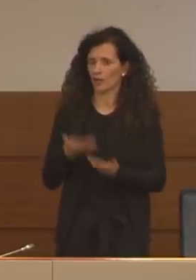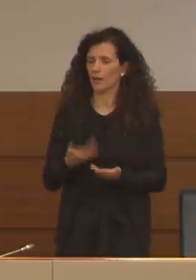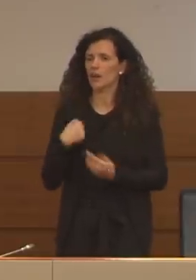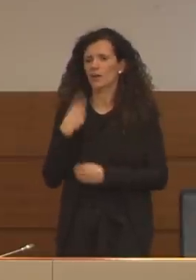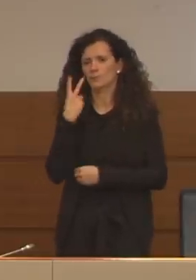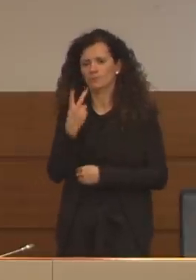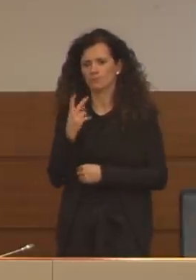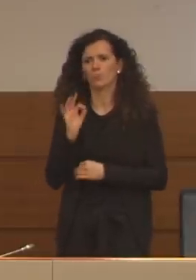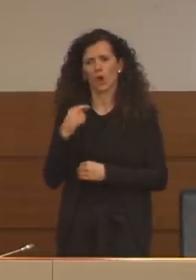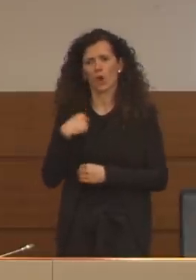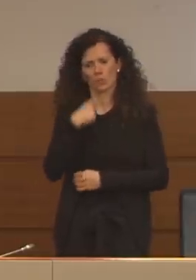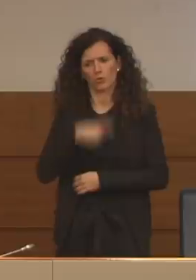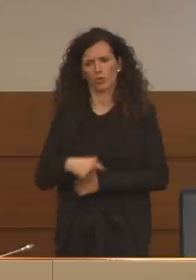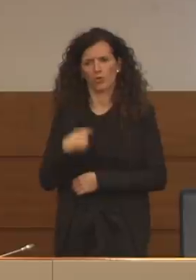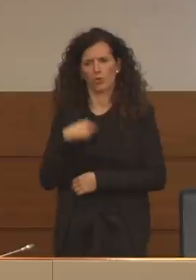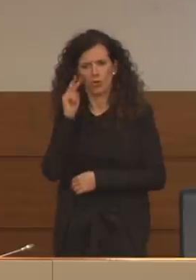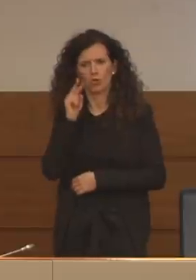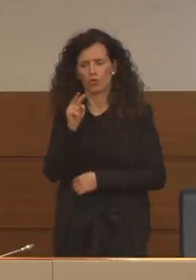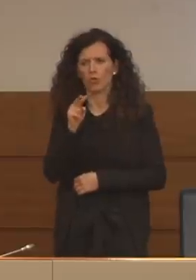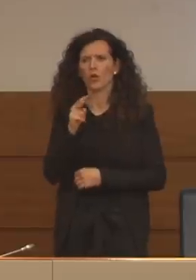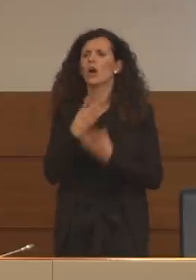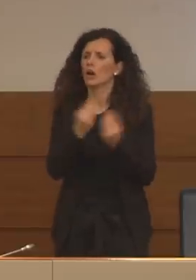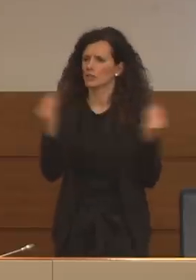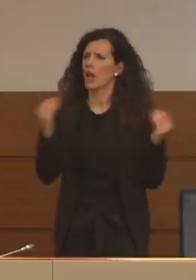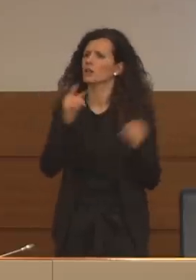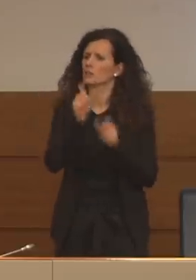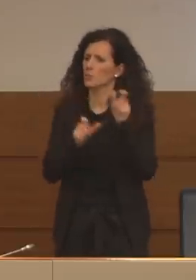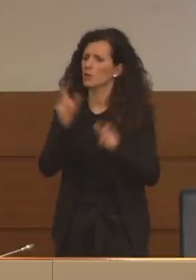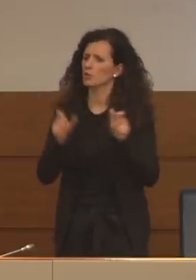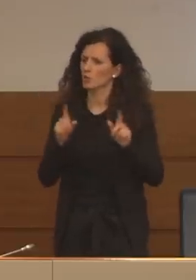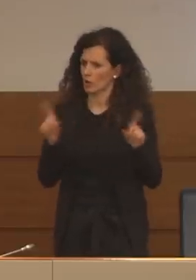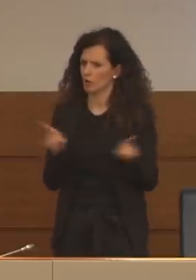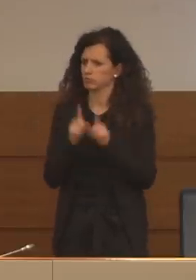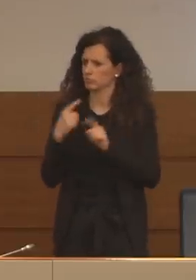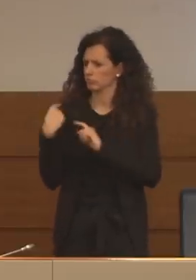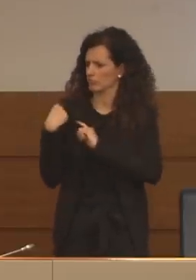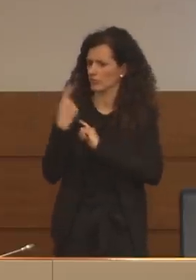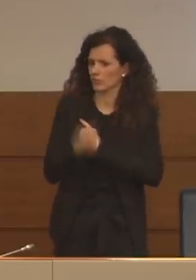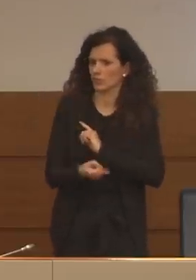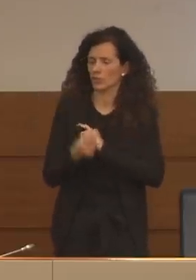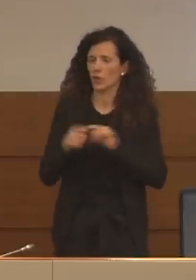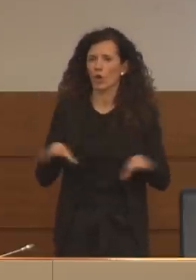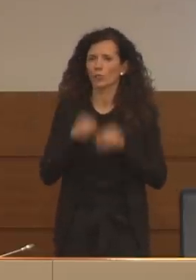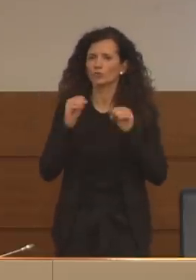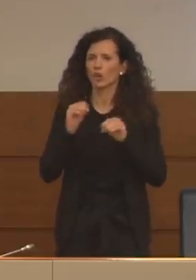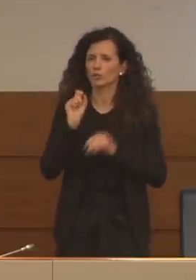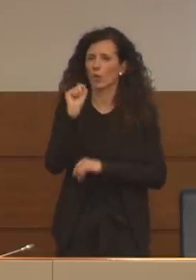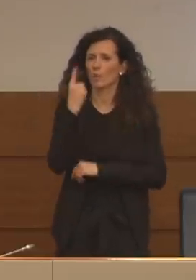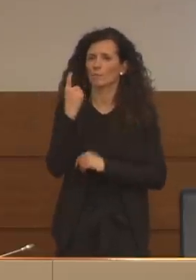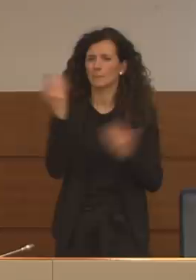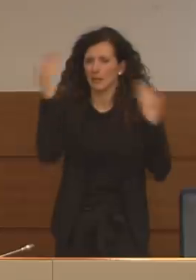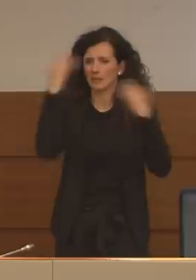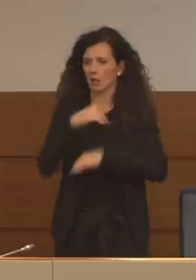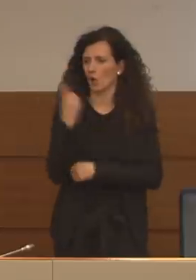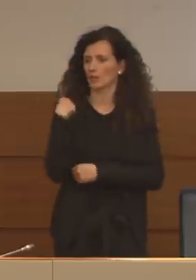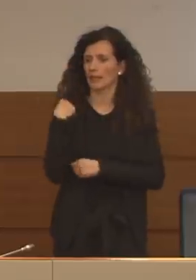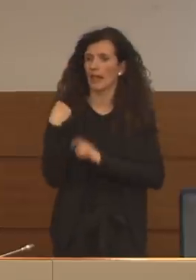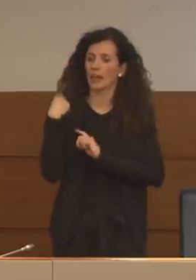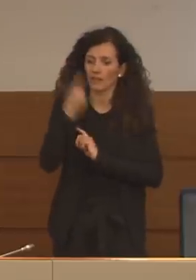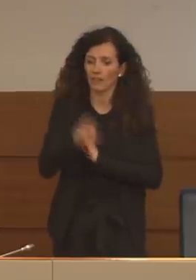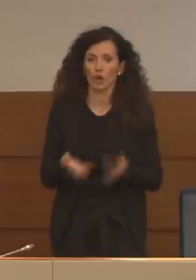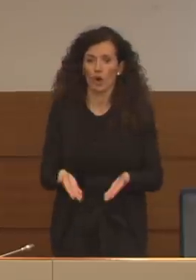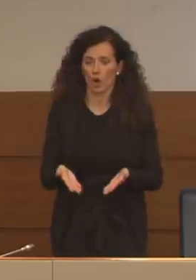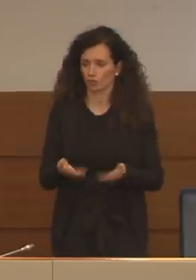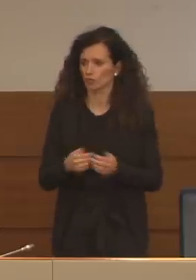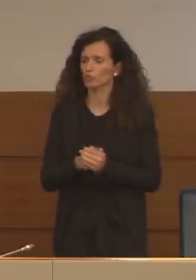personalmente che penso tante persone hanno vissuto nell'arco di queste ultime ore a partire dalla mezzanotte di ieri fino a oggi